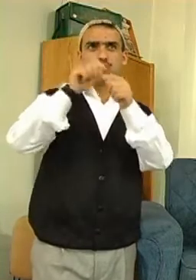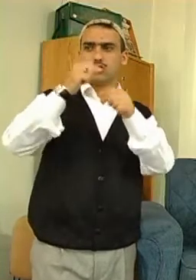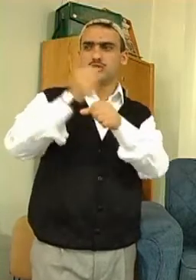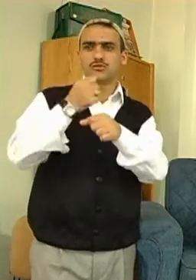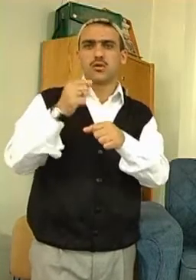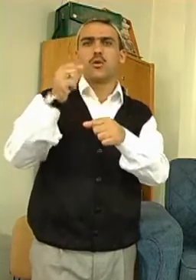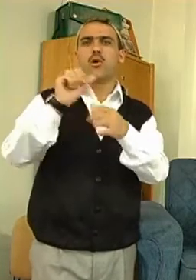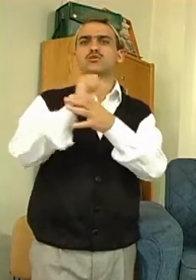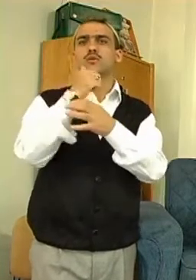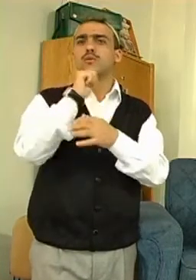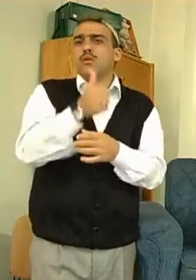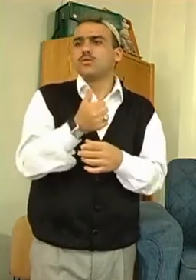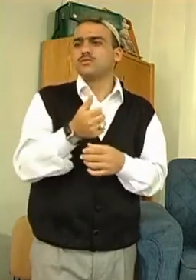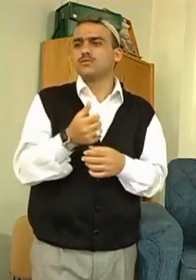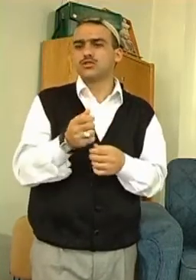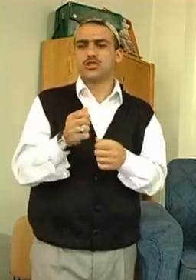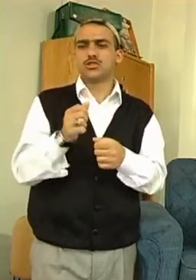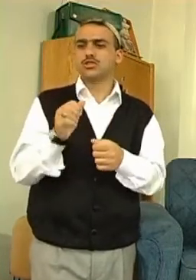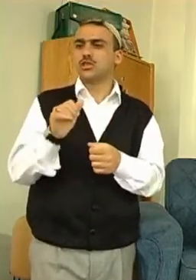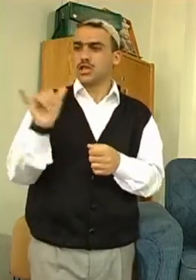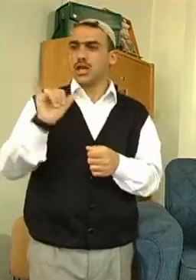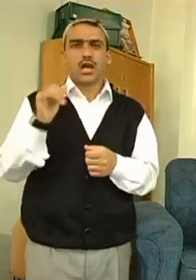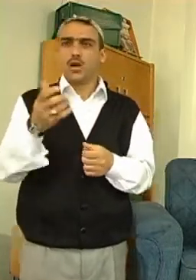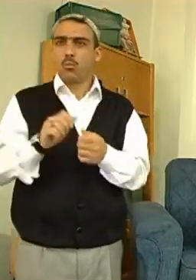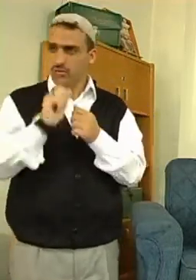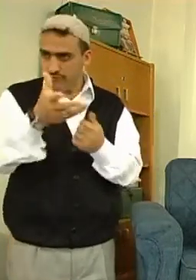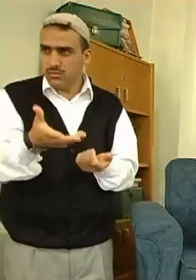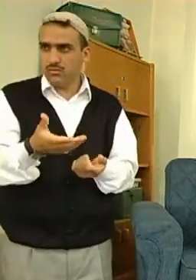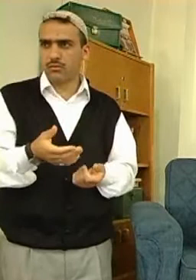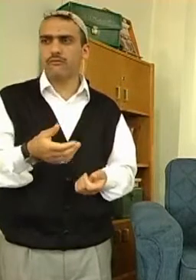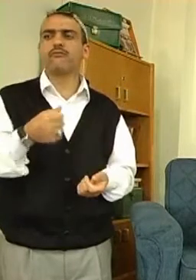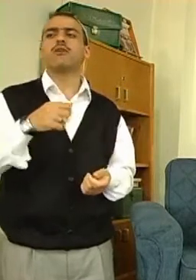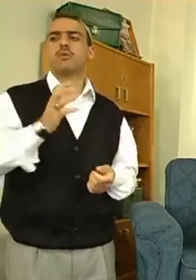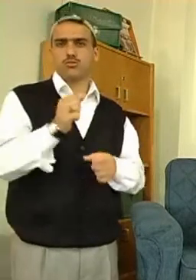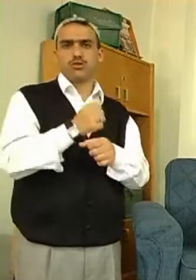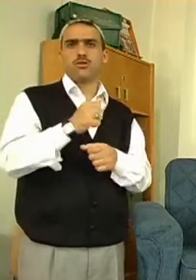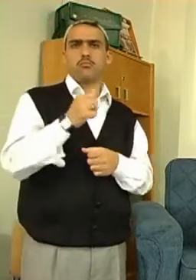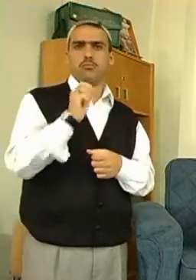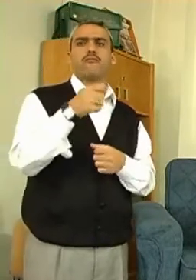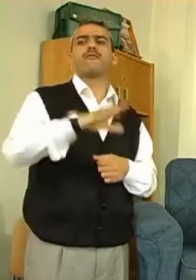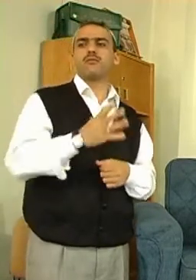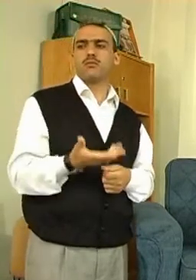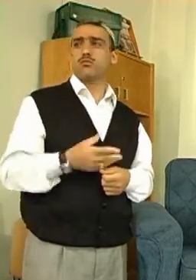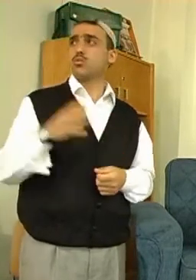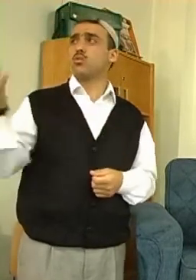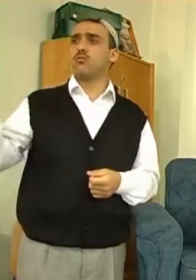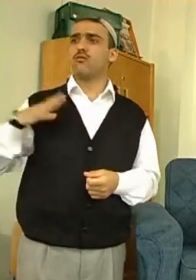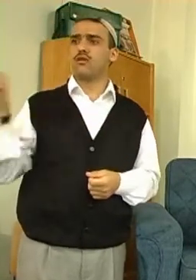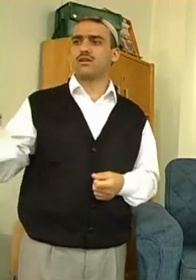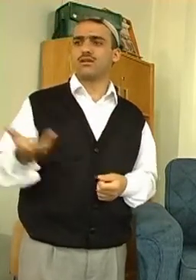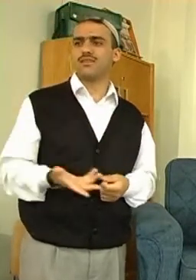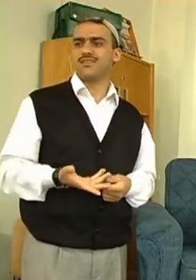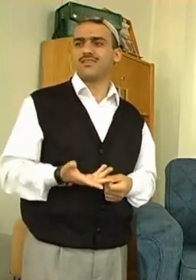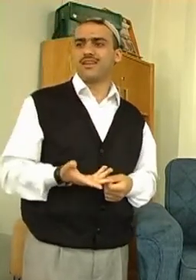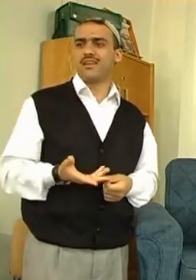sanat. Antikacıların çarşısına gidilse harika pişe ve pek